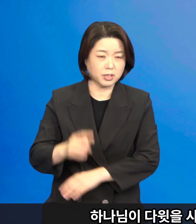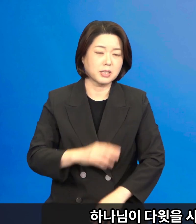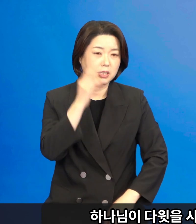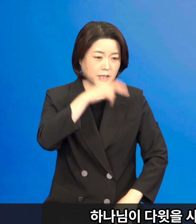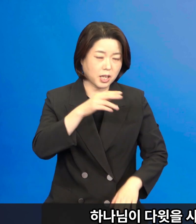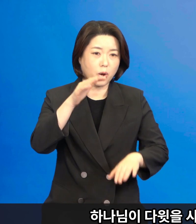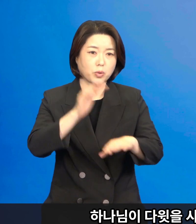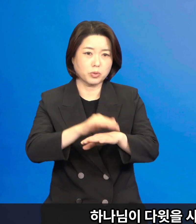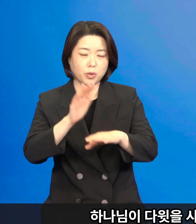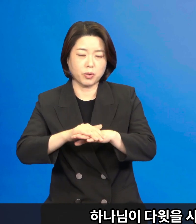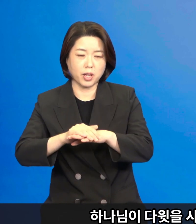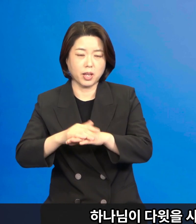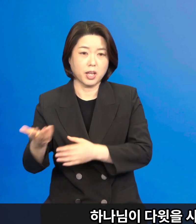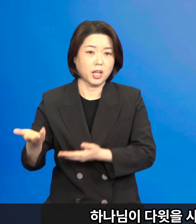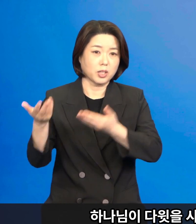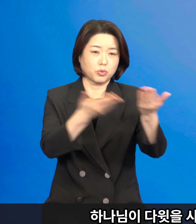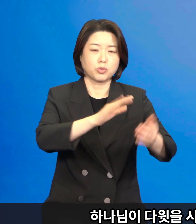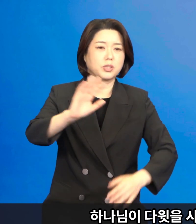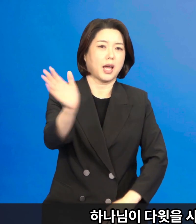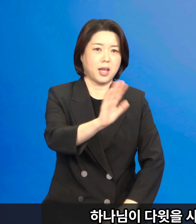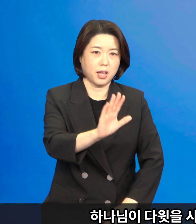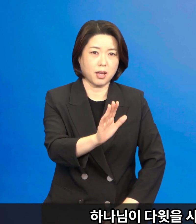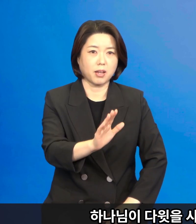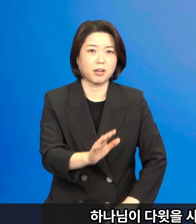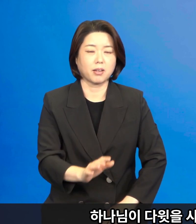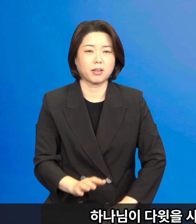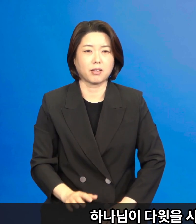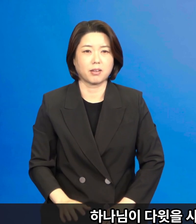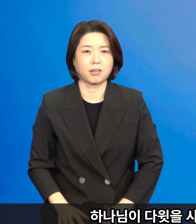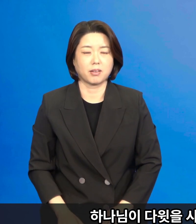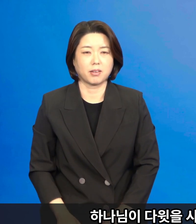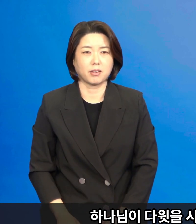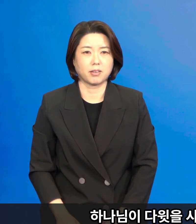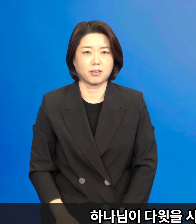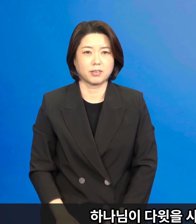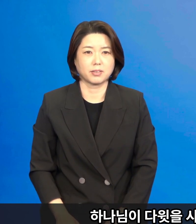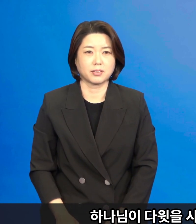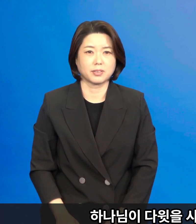다윗을 사울의 손에 넘겨주지 않으셨다.